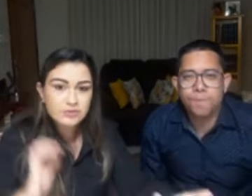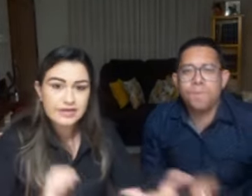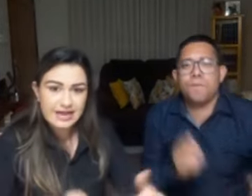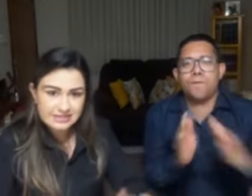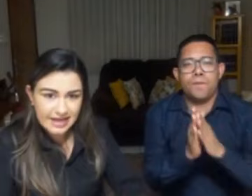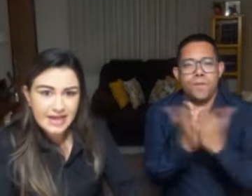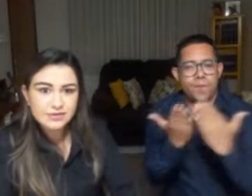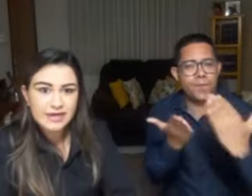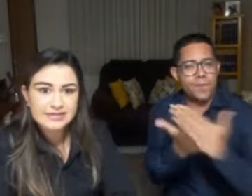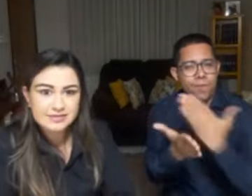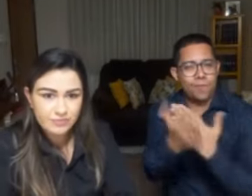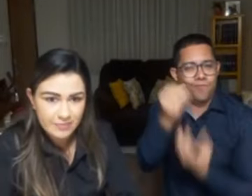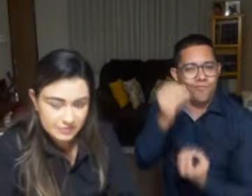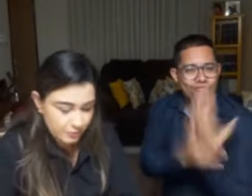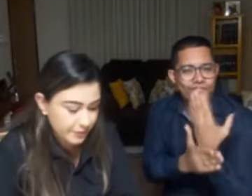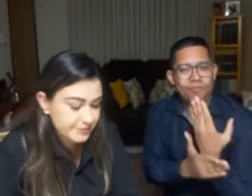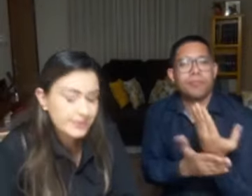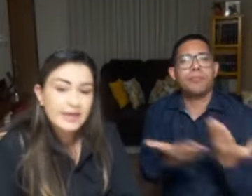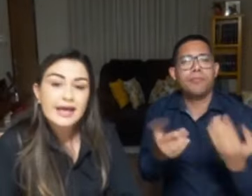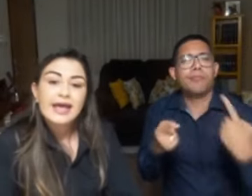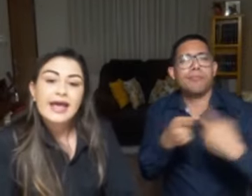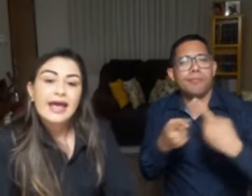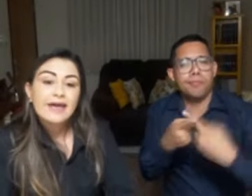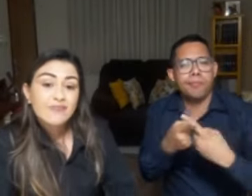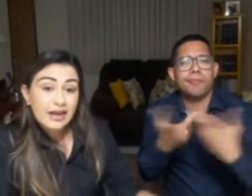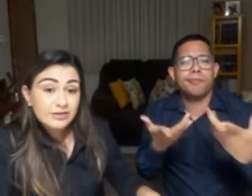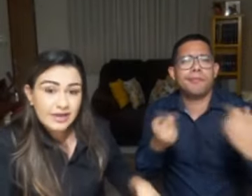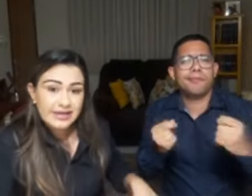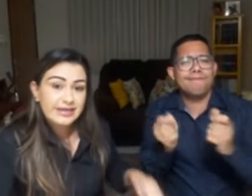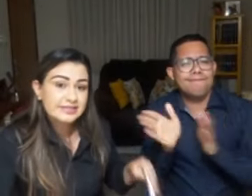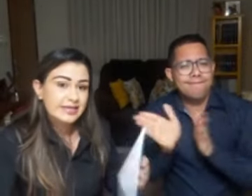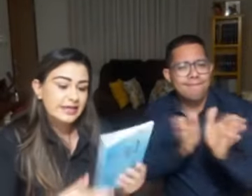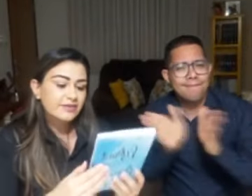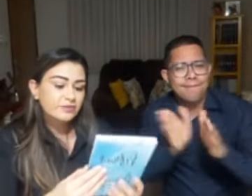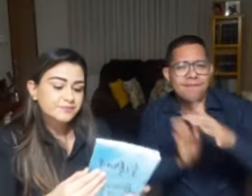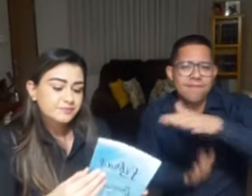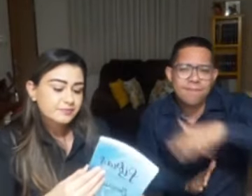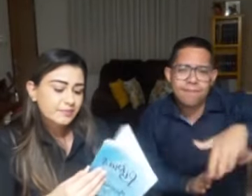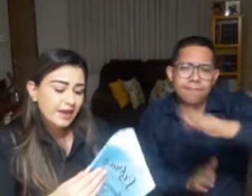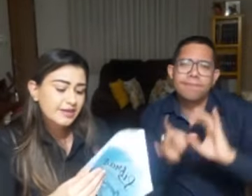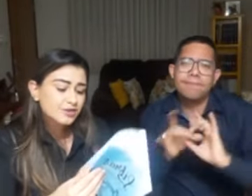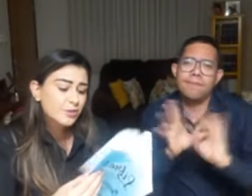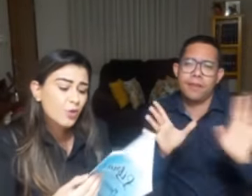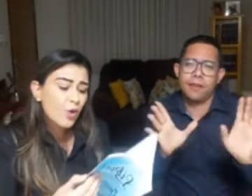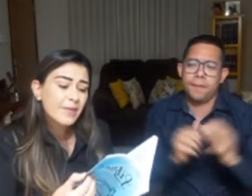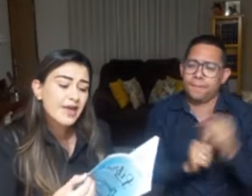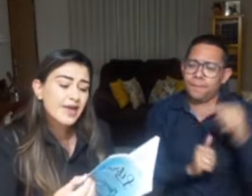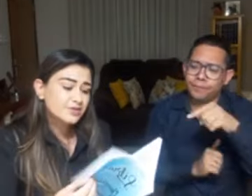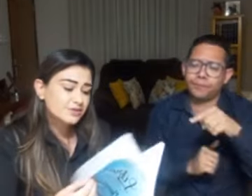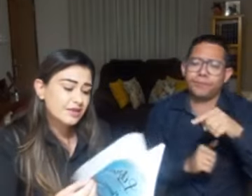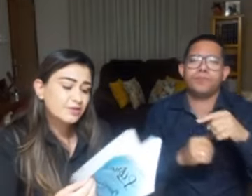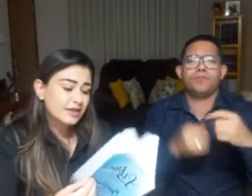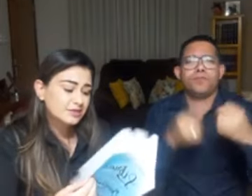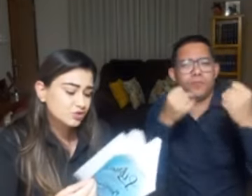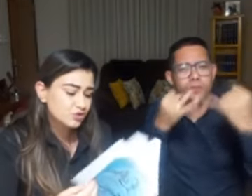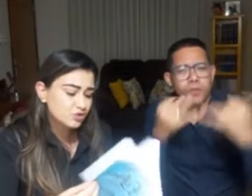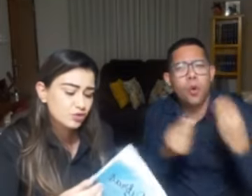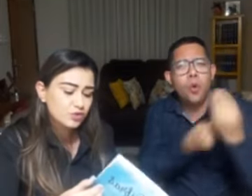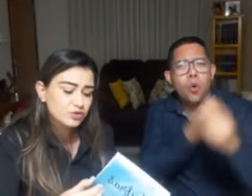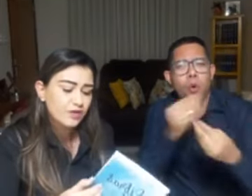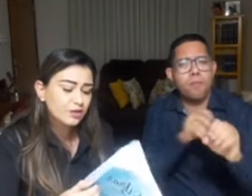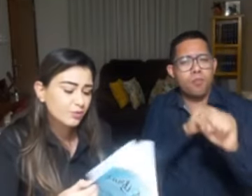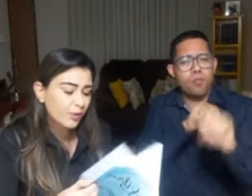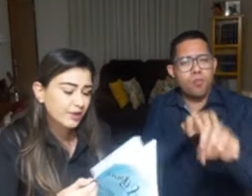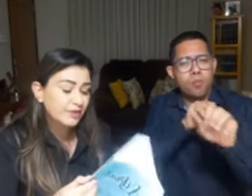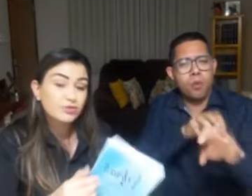elas possam ter acesso nessas informações. Falando aqui nesse livro sobre o começo da educação de